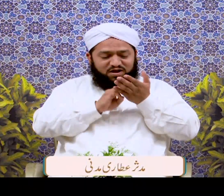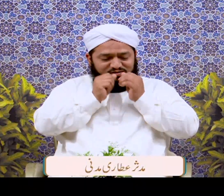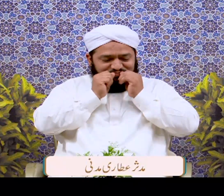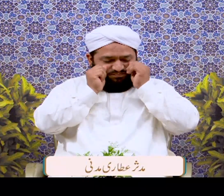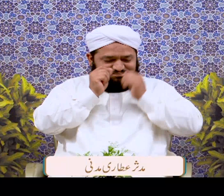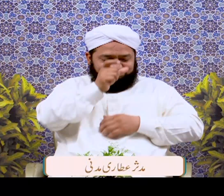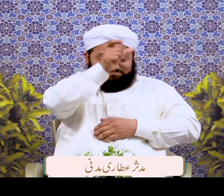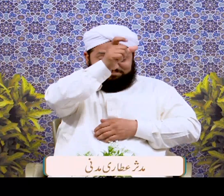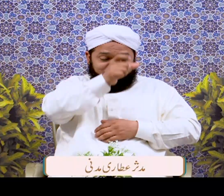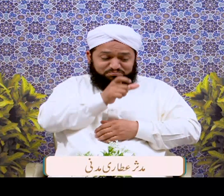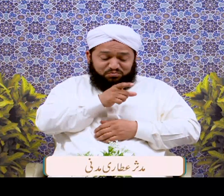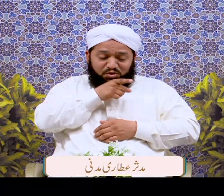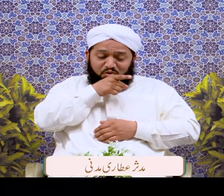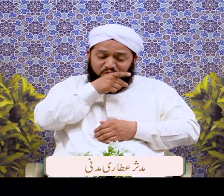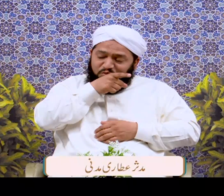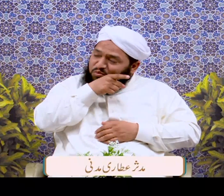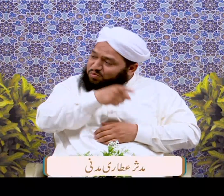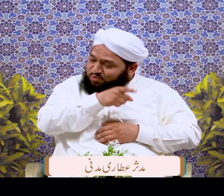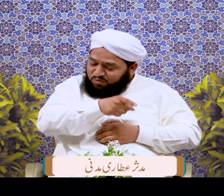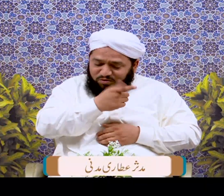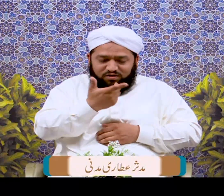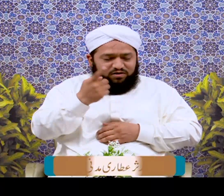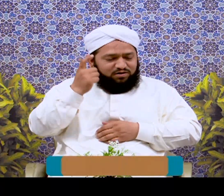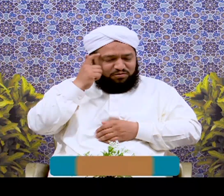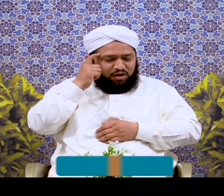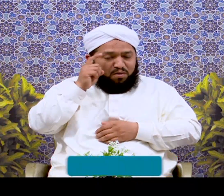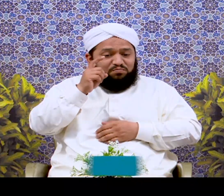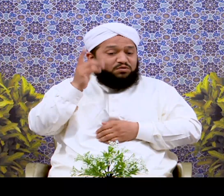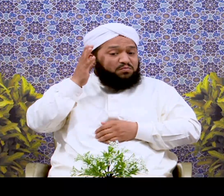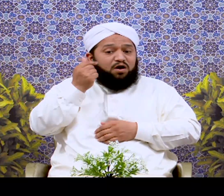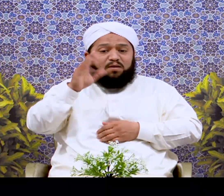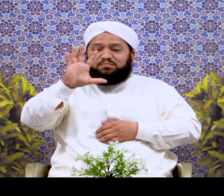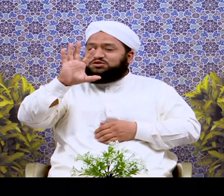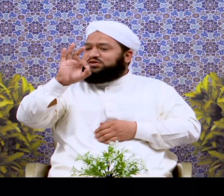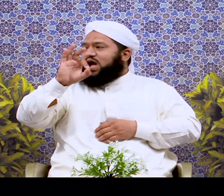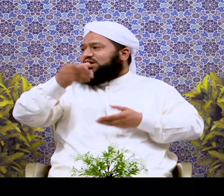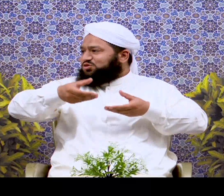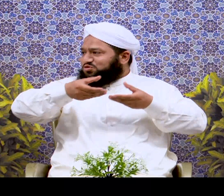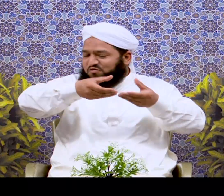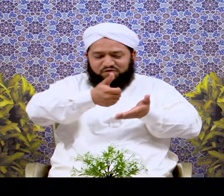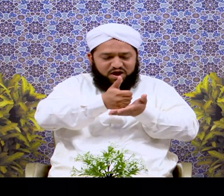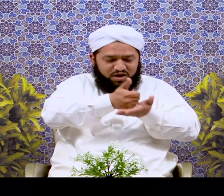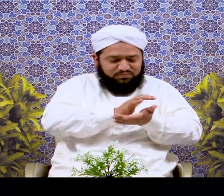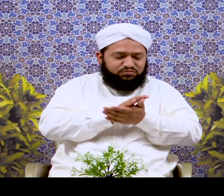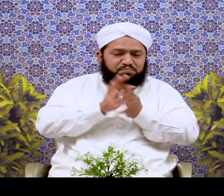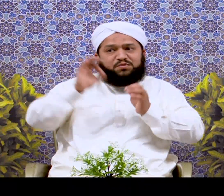علیہ وآلہ وصحبہ وسلم کو 50 نمازوں کا تحفہ دیا۔ واپسی پر حضرت موسیٰ علیہ السلام کی عرض